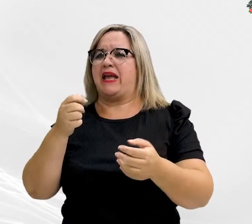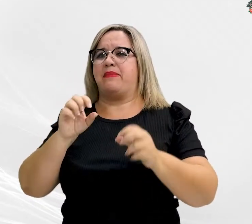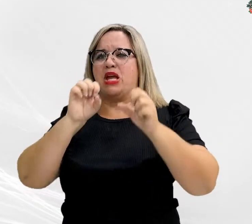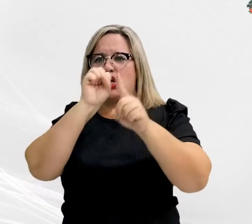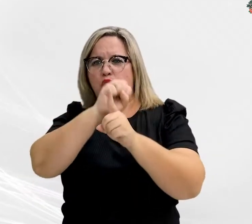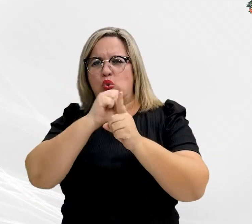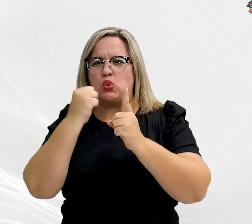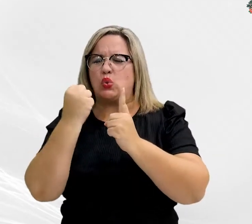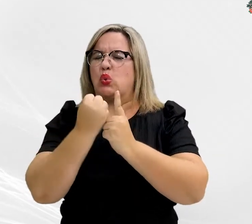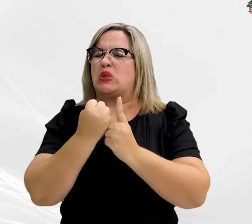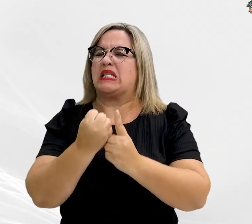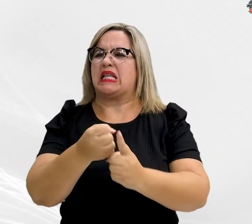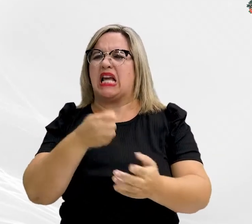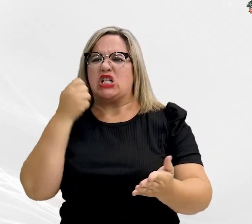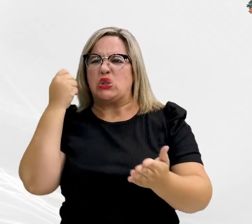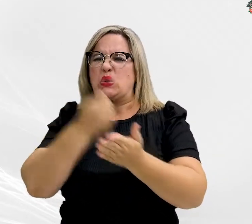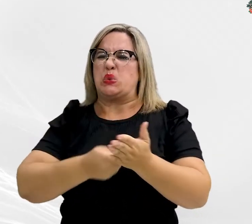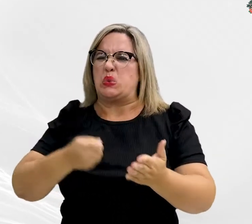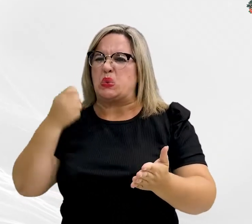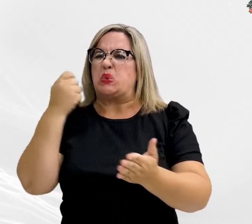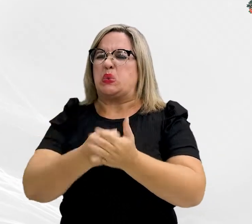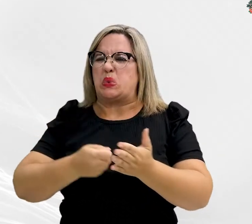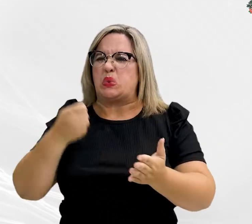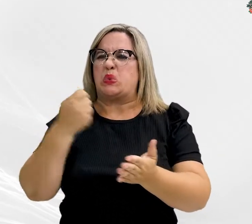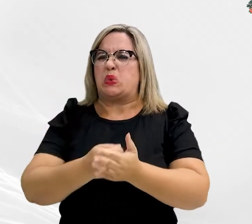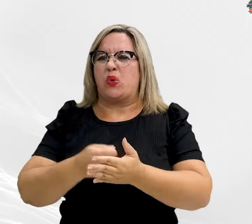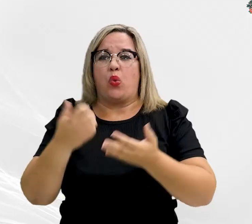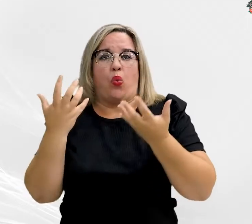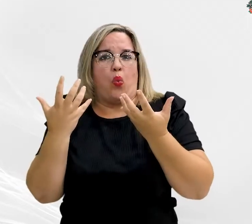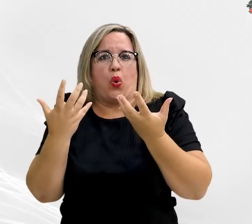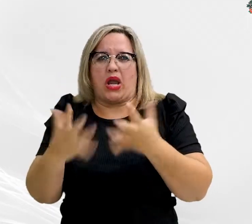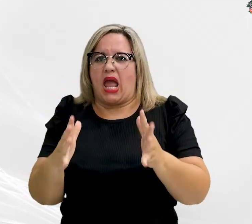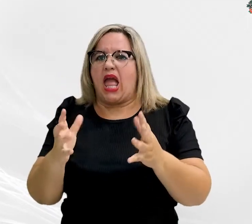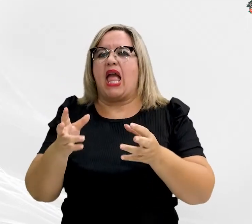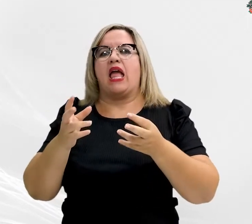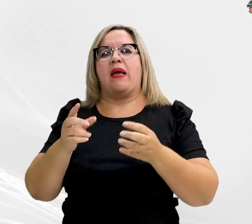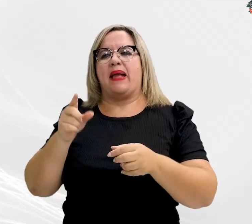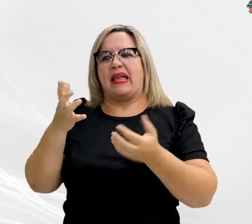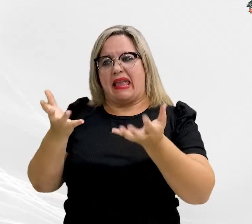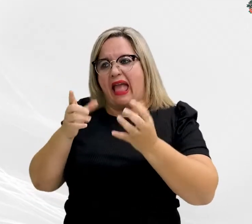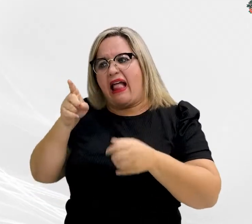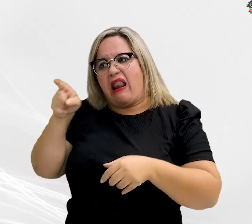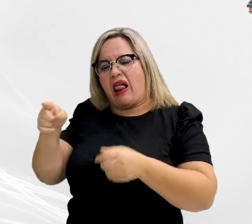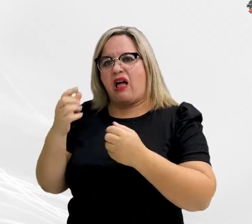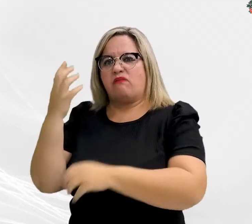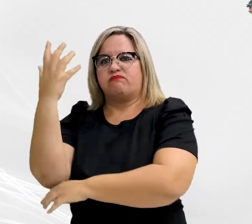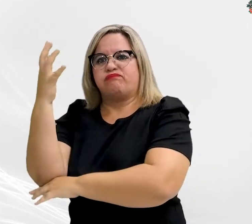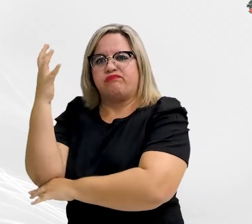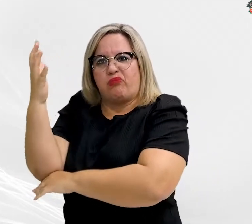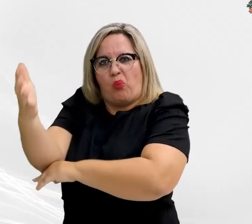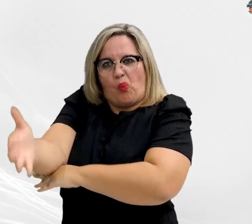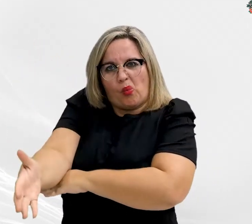para que não ocorram Ou pelo menos diminuam os desmatamentos" O